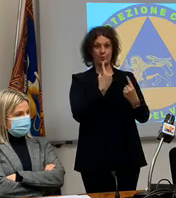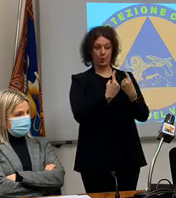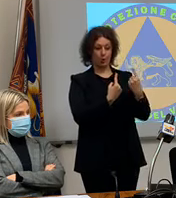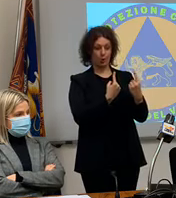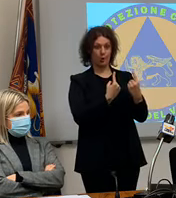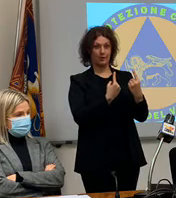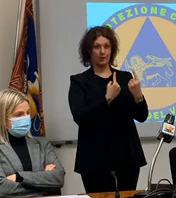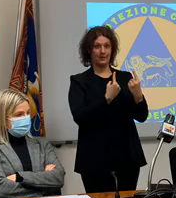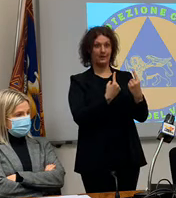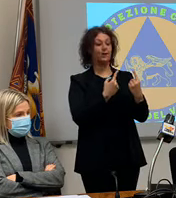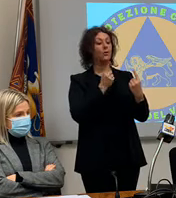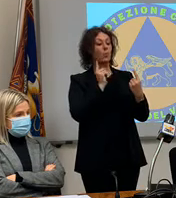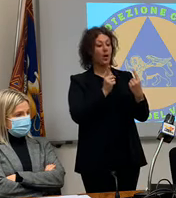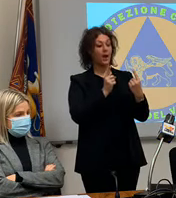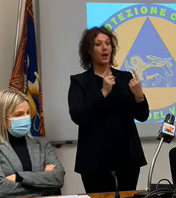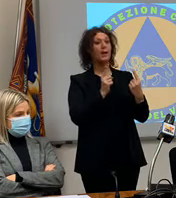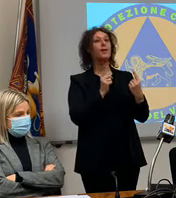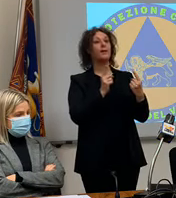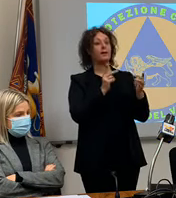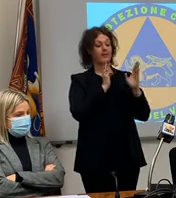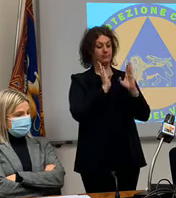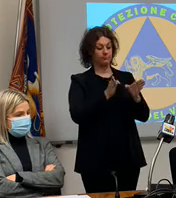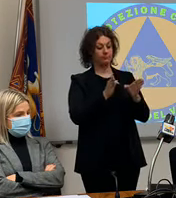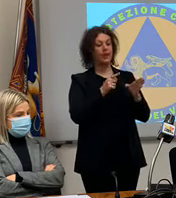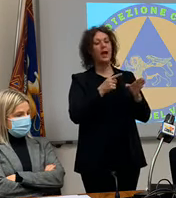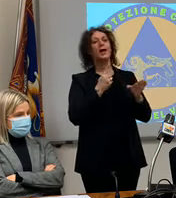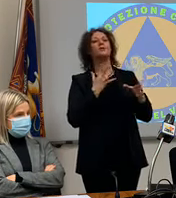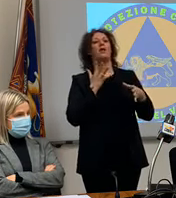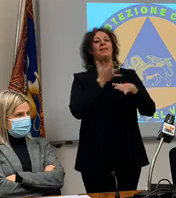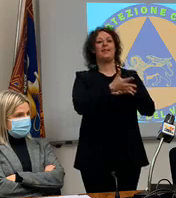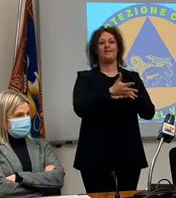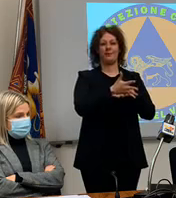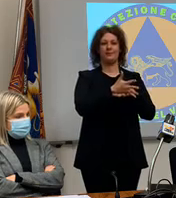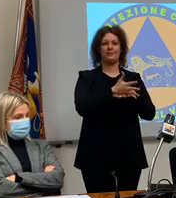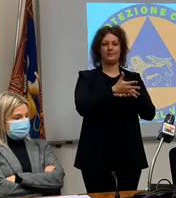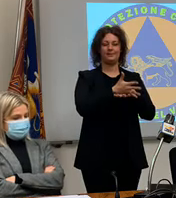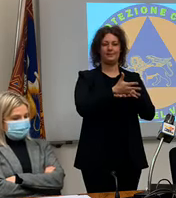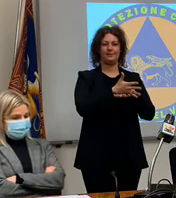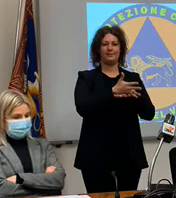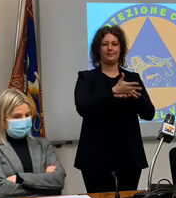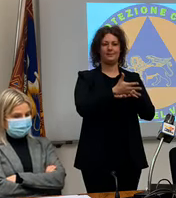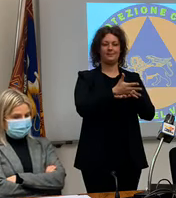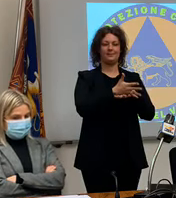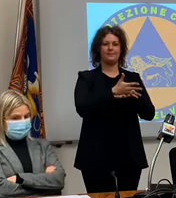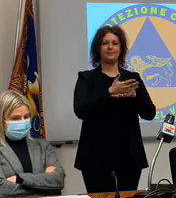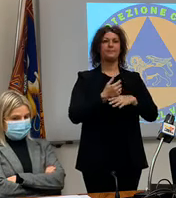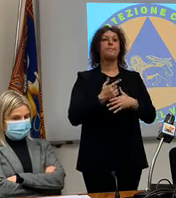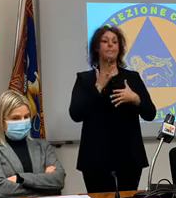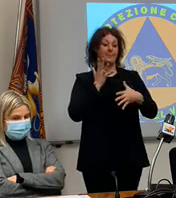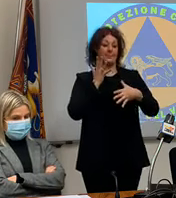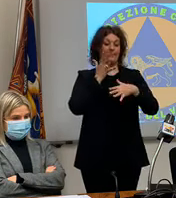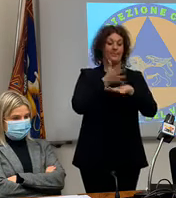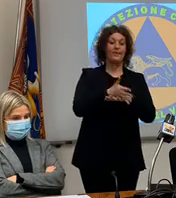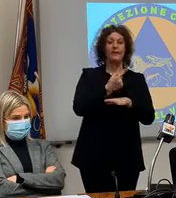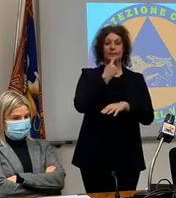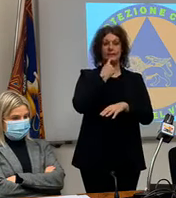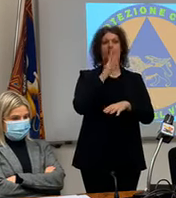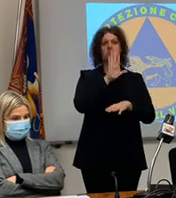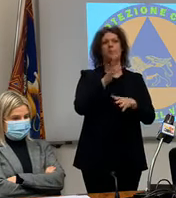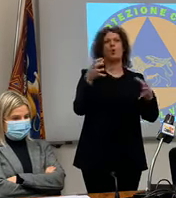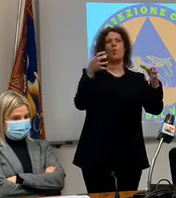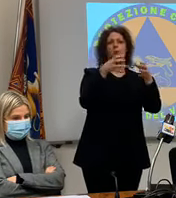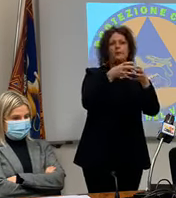e poi delle misure delle misure che erano rivolte alla comunità che erano rivolte alla